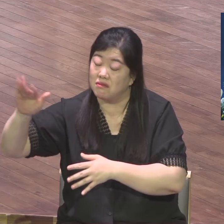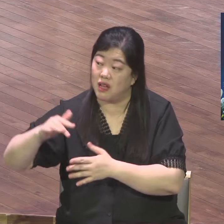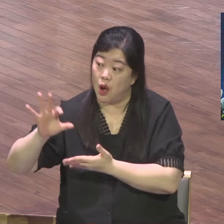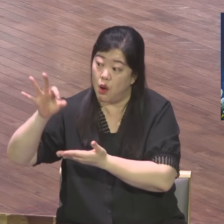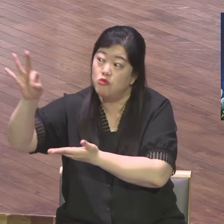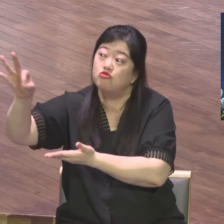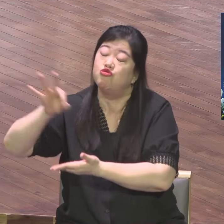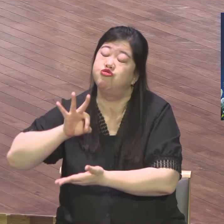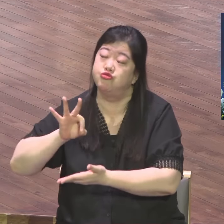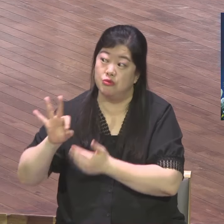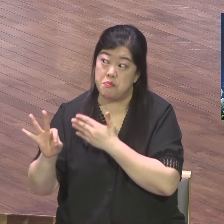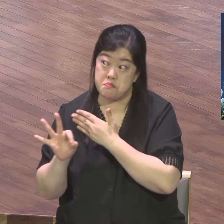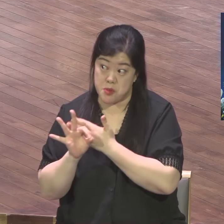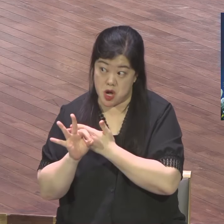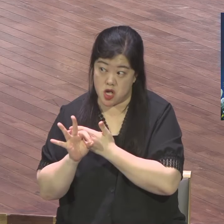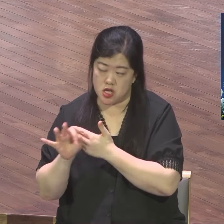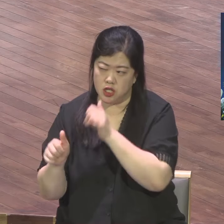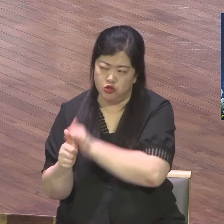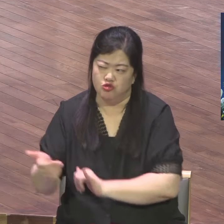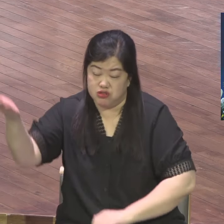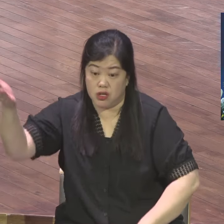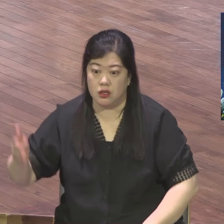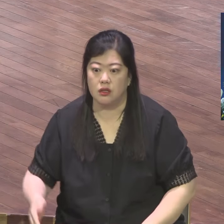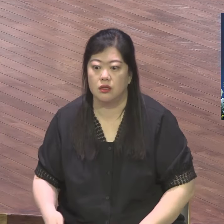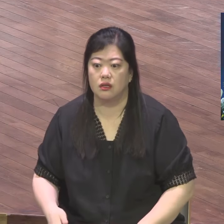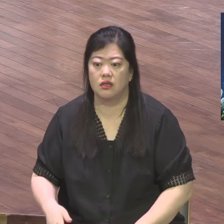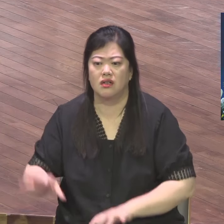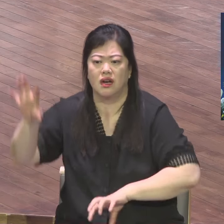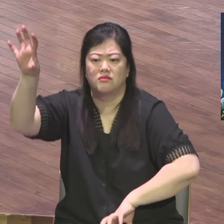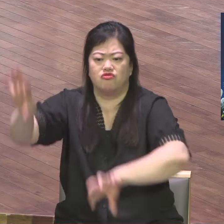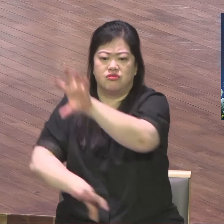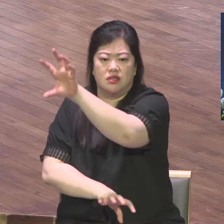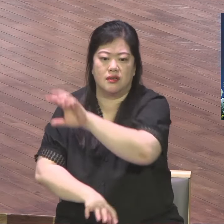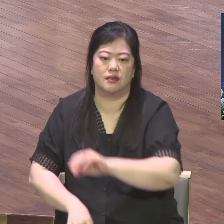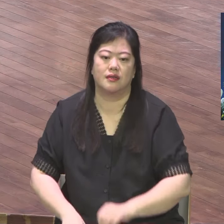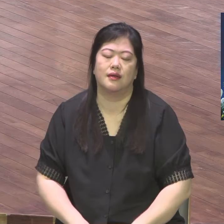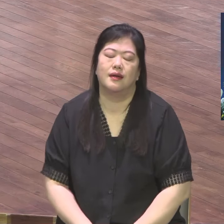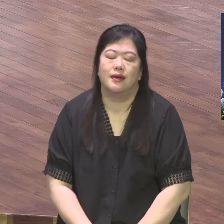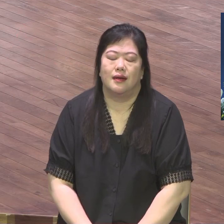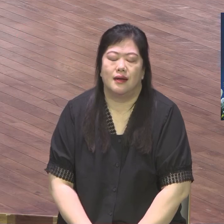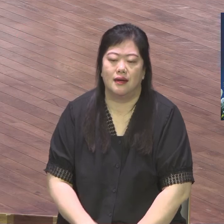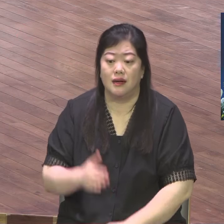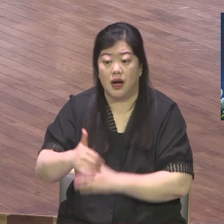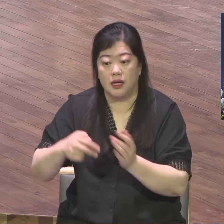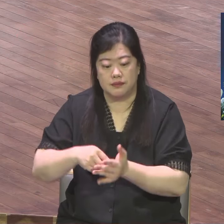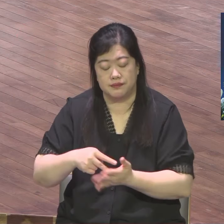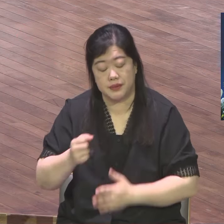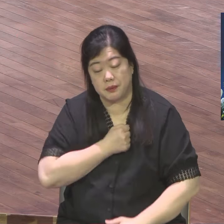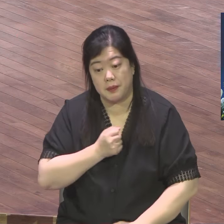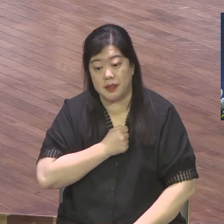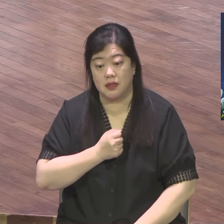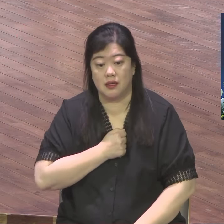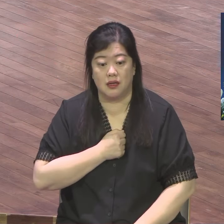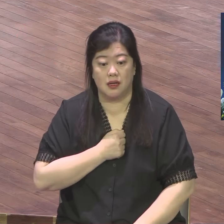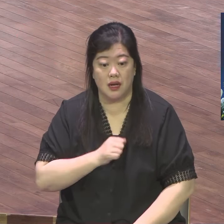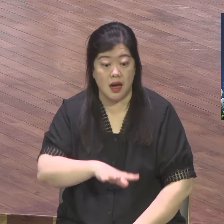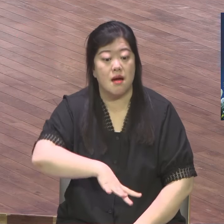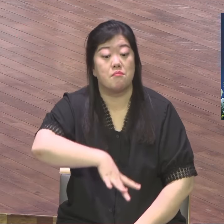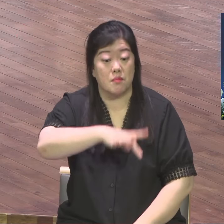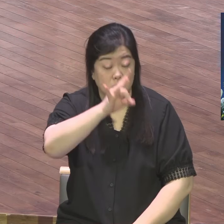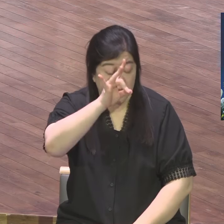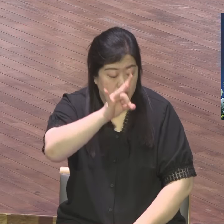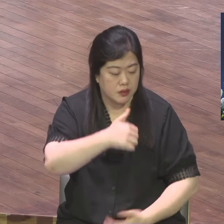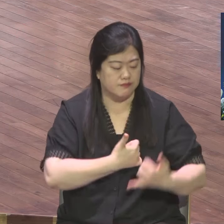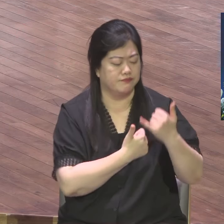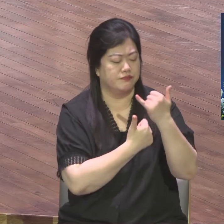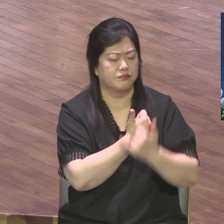하나님 그런 치사하게 그래 맨날 그렇게 구걸하듯이 살도록 사람 눈치나 스스로 보고 살도록 그런 거